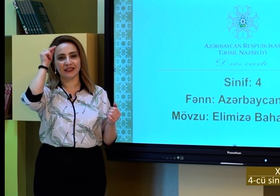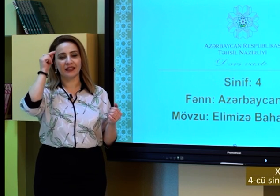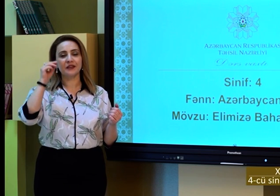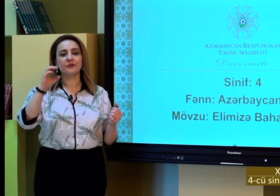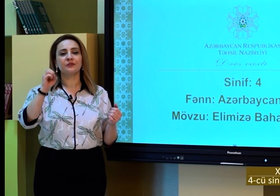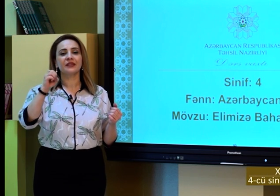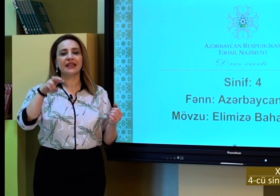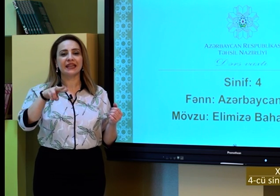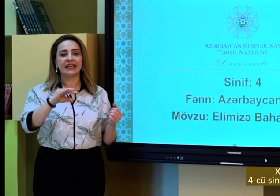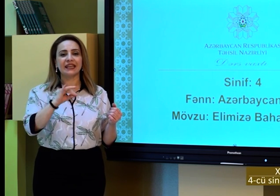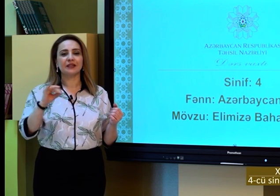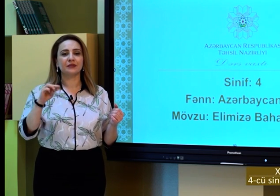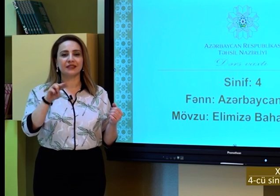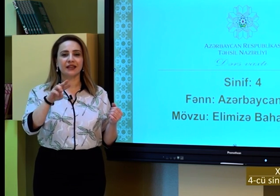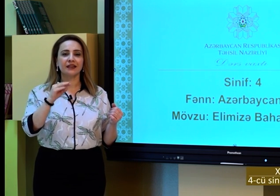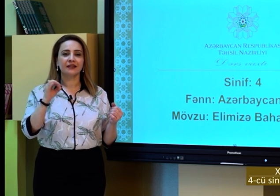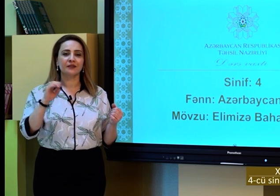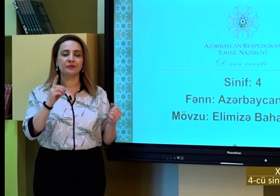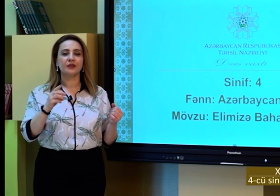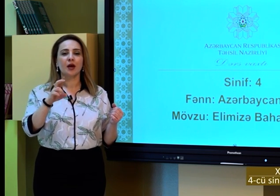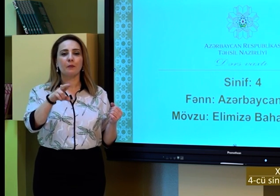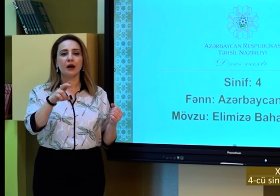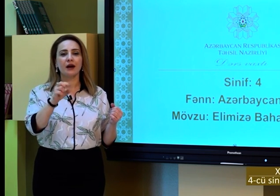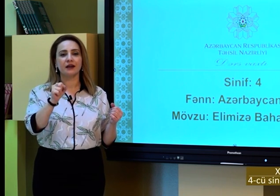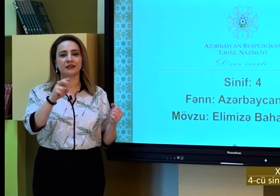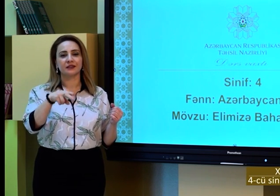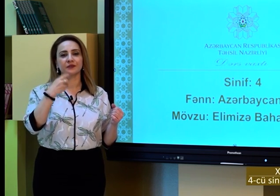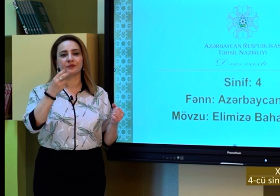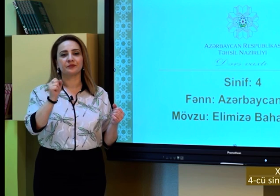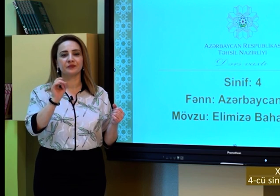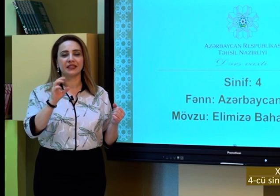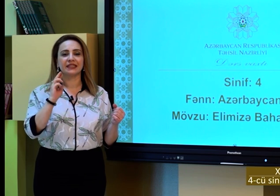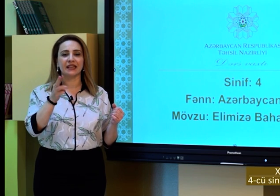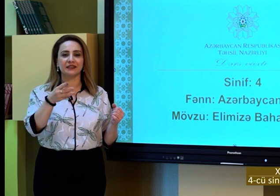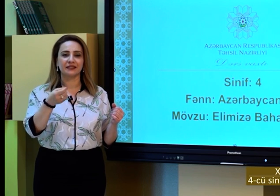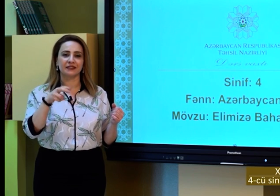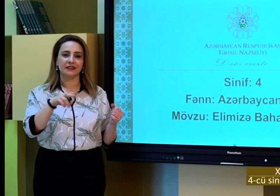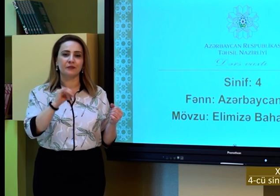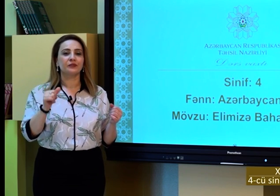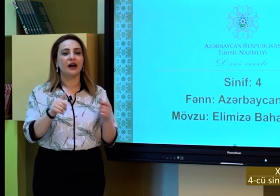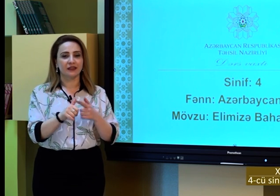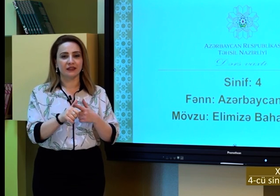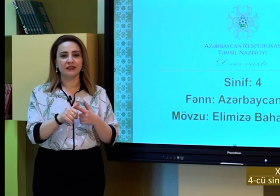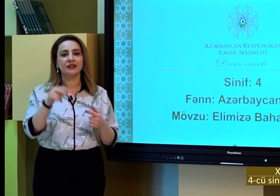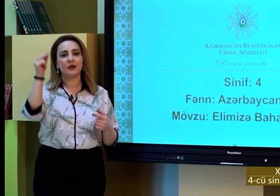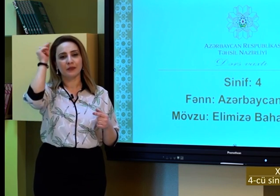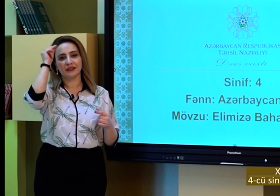dərsindən elimizə Bahar gəlir adlı